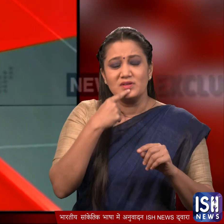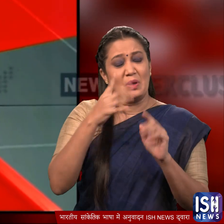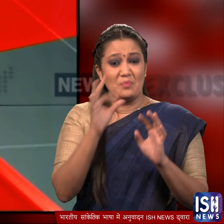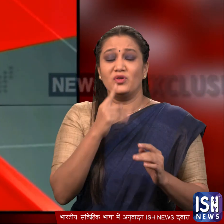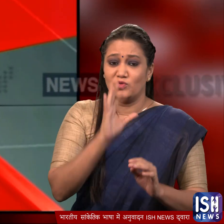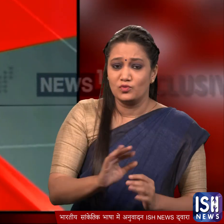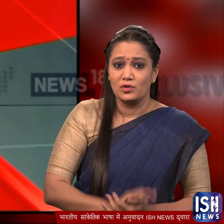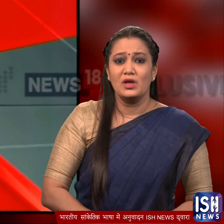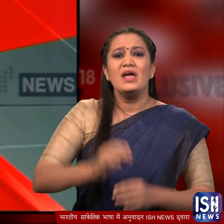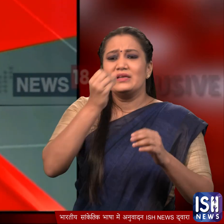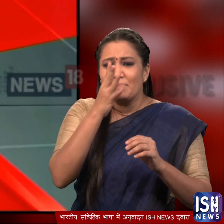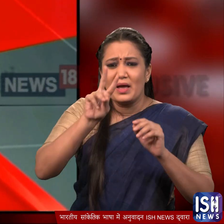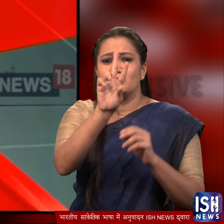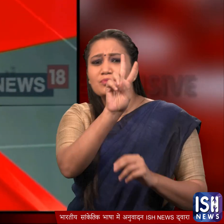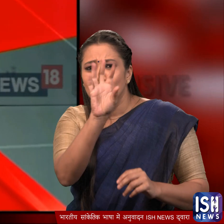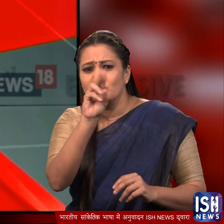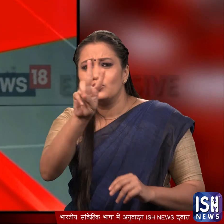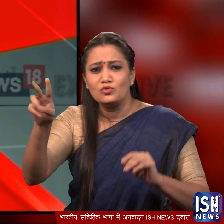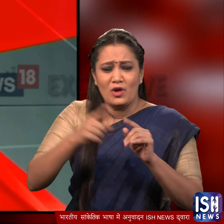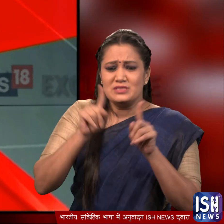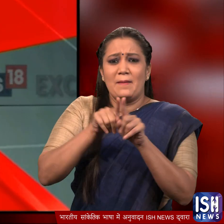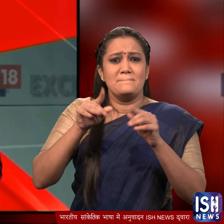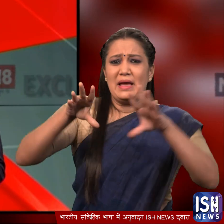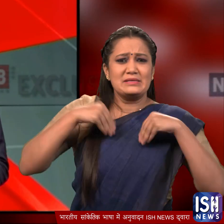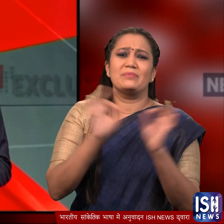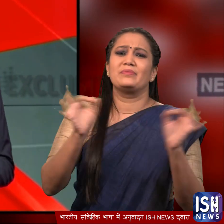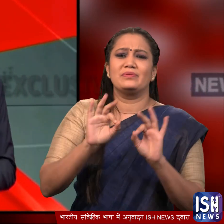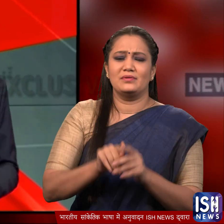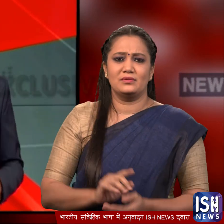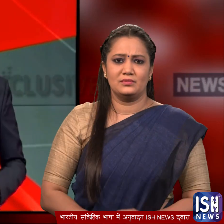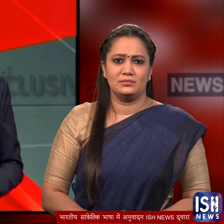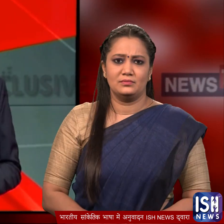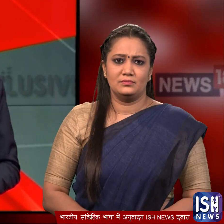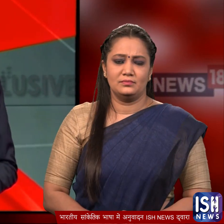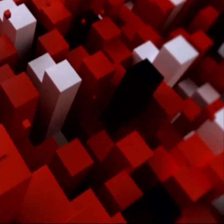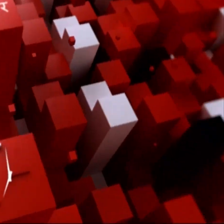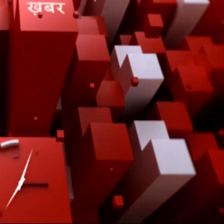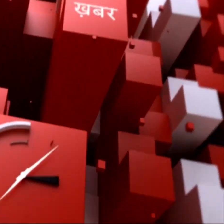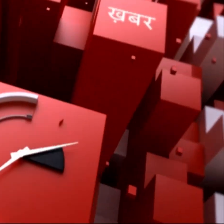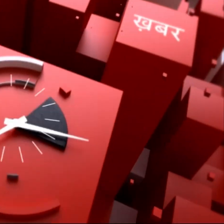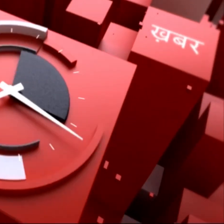बीजेपी ने खुद भी गंभीर माना। हालांकि बीजेपी ने इसे 2022 का सेमीफाइनल मानने से साफ इनकार कर दिया।